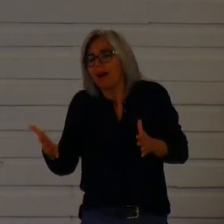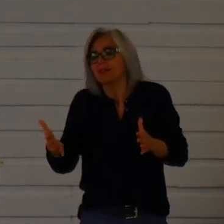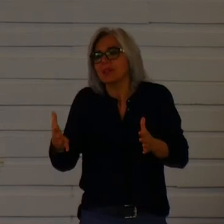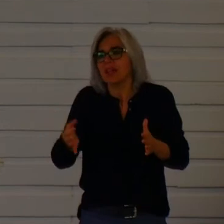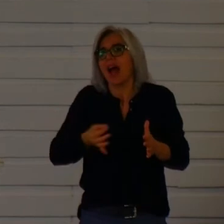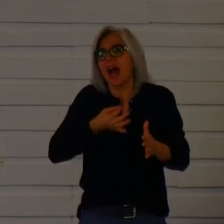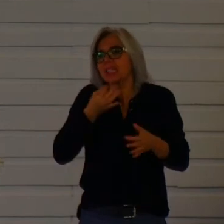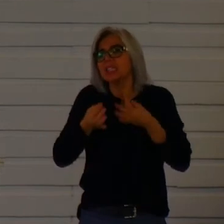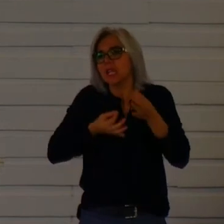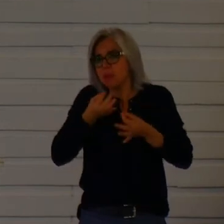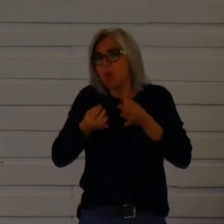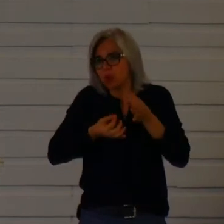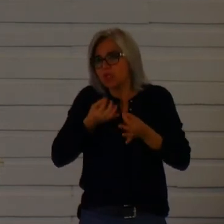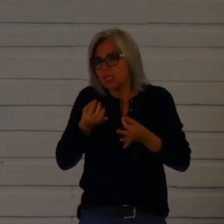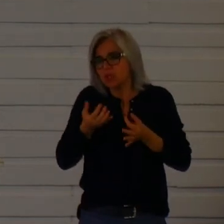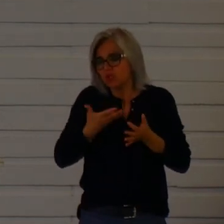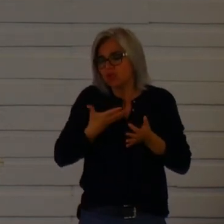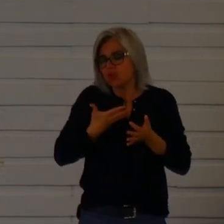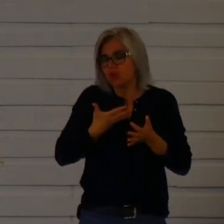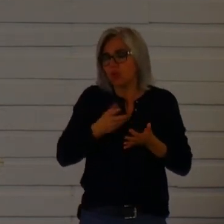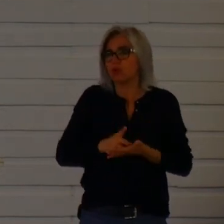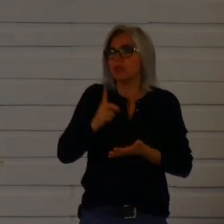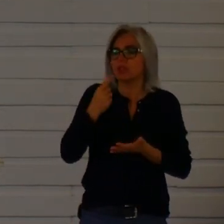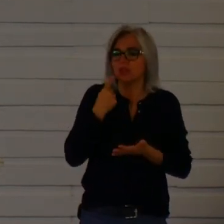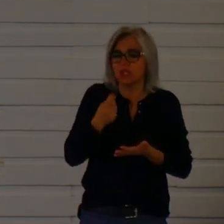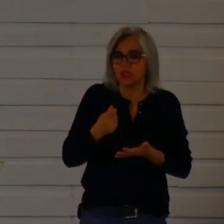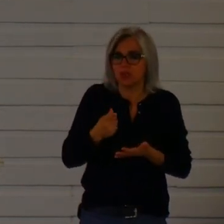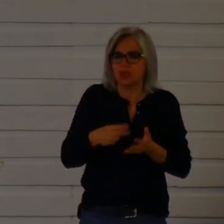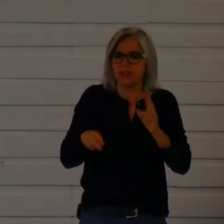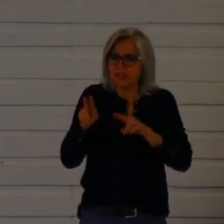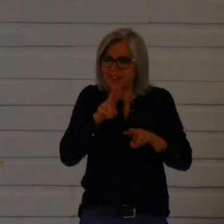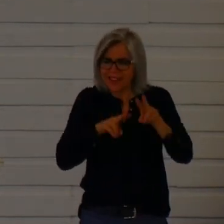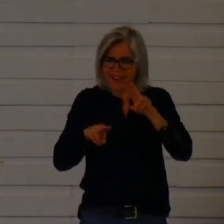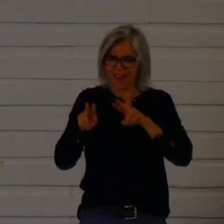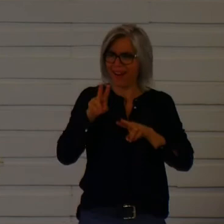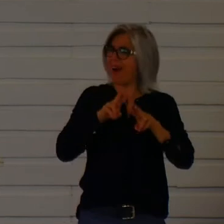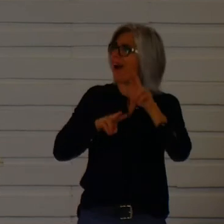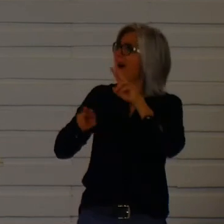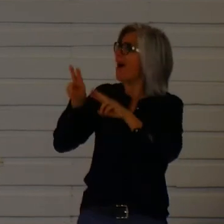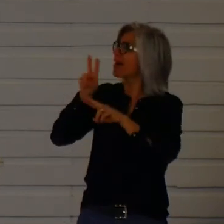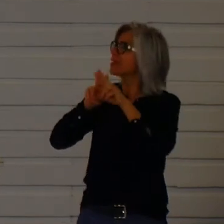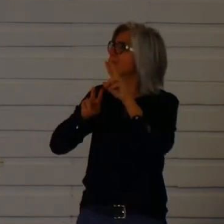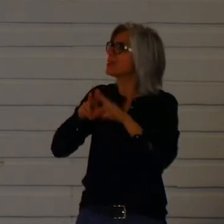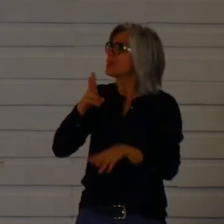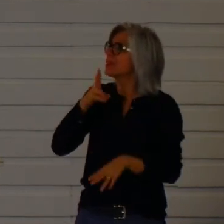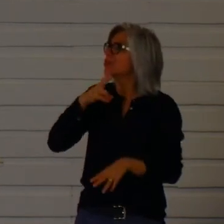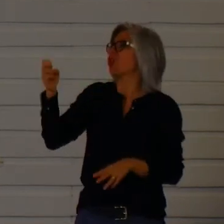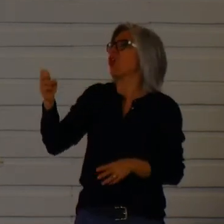vita. E il Signore dice: cercatemi e io mi lascerò trovare da voi. È